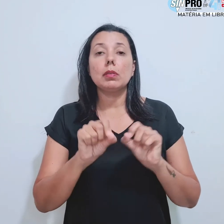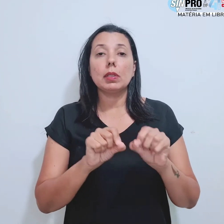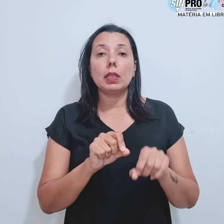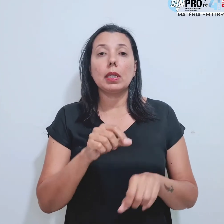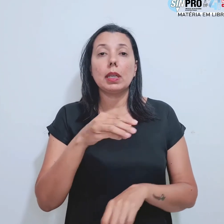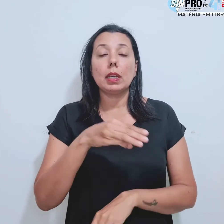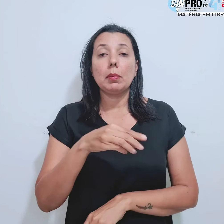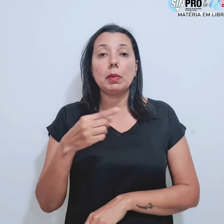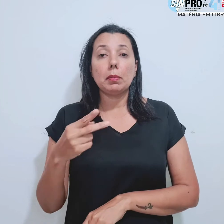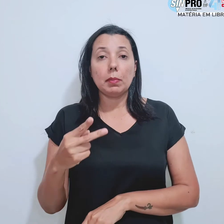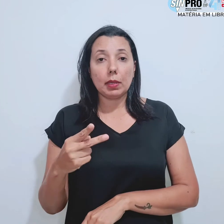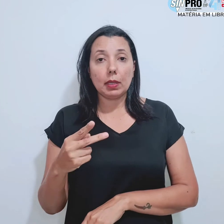a MP